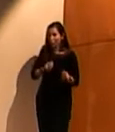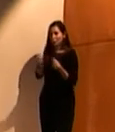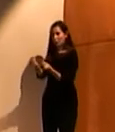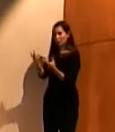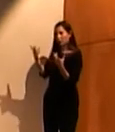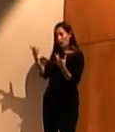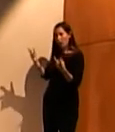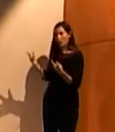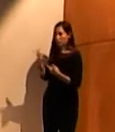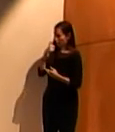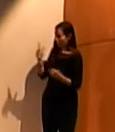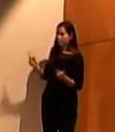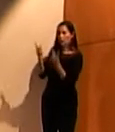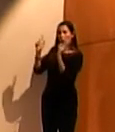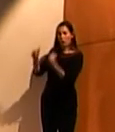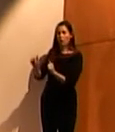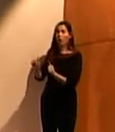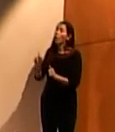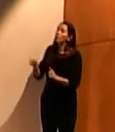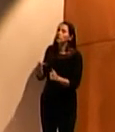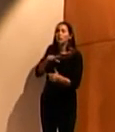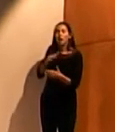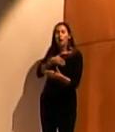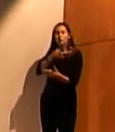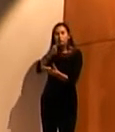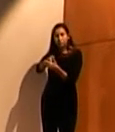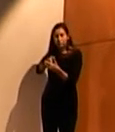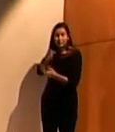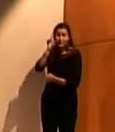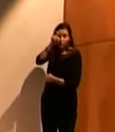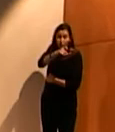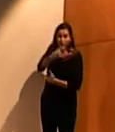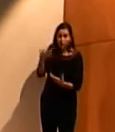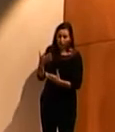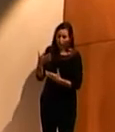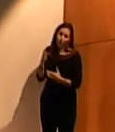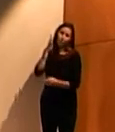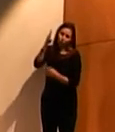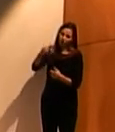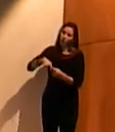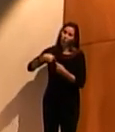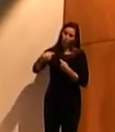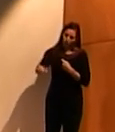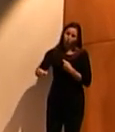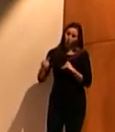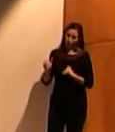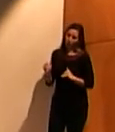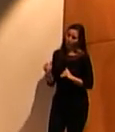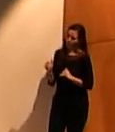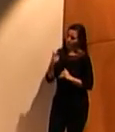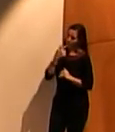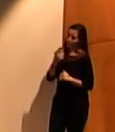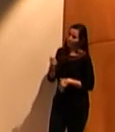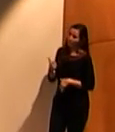Les difficultés, parce qu'on a rencontré des difficultés quand même, c'était la longueur de ce projet quand même, elle s'étendait sur